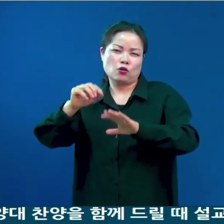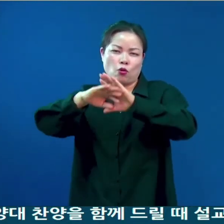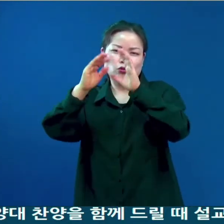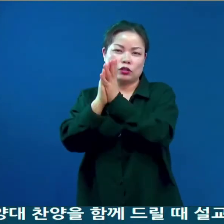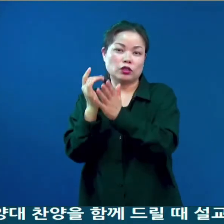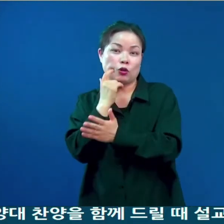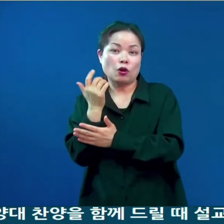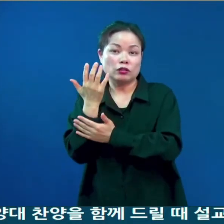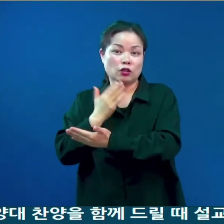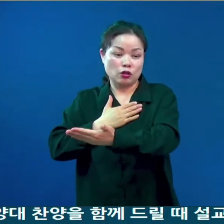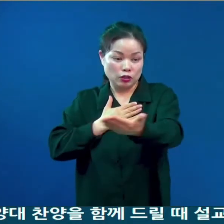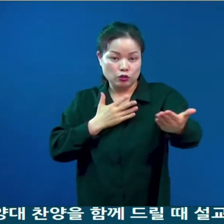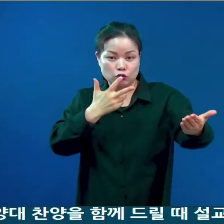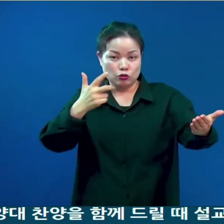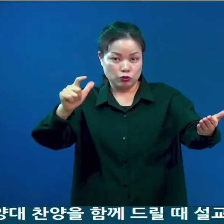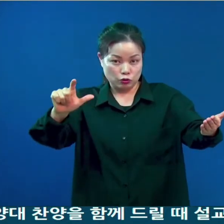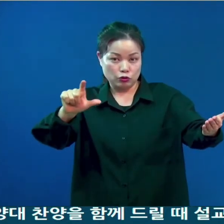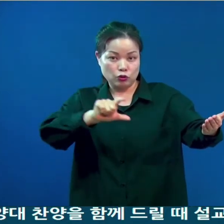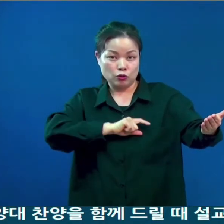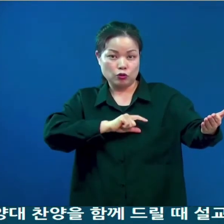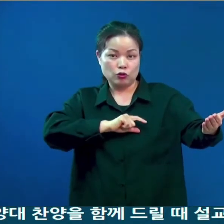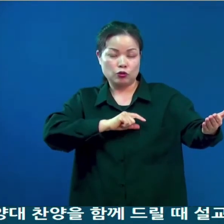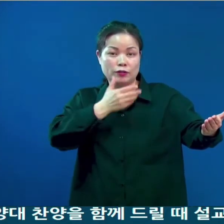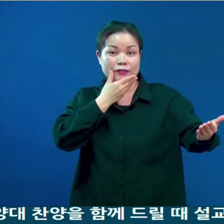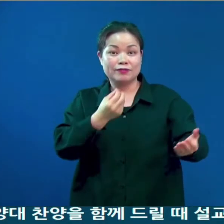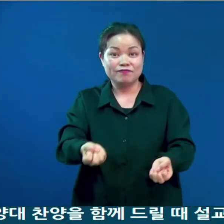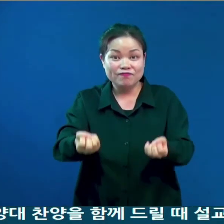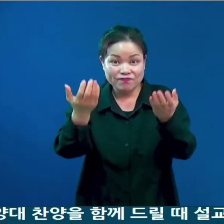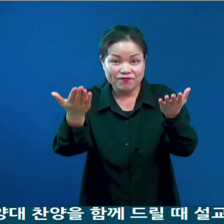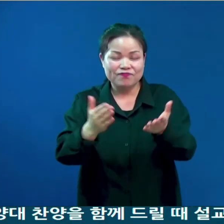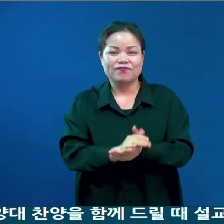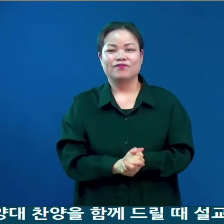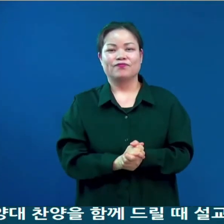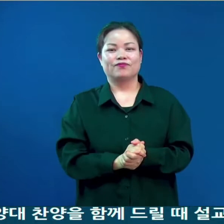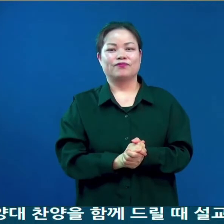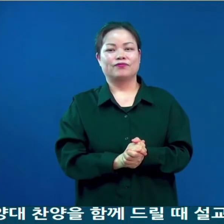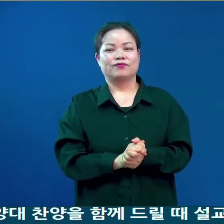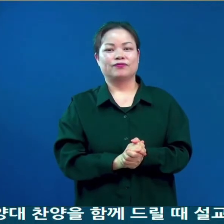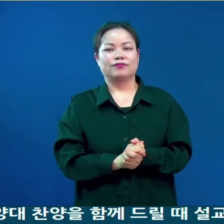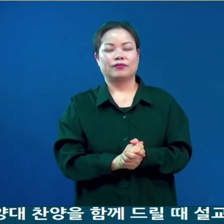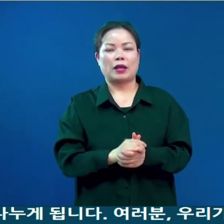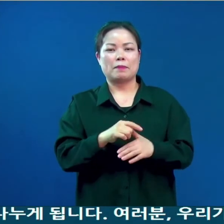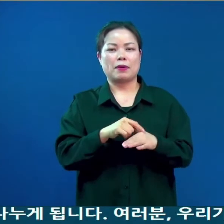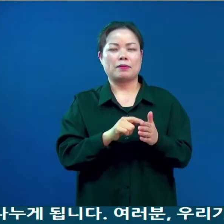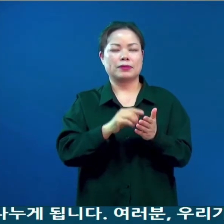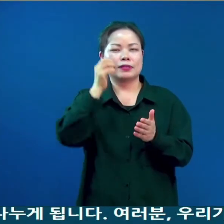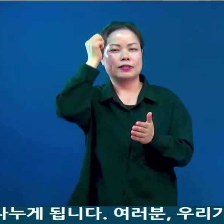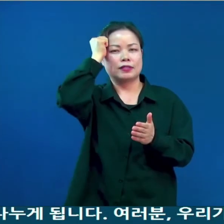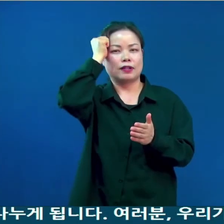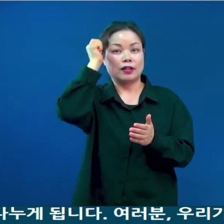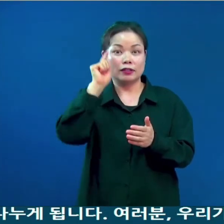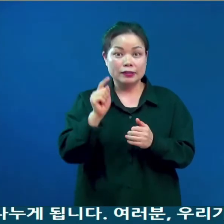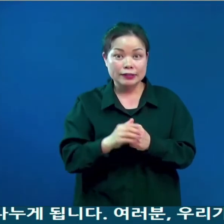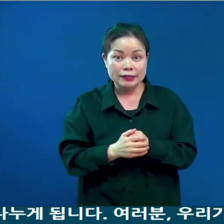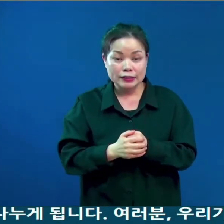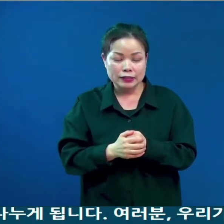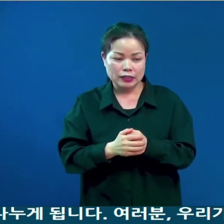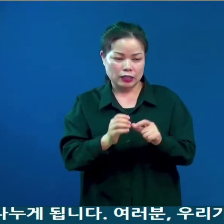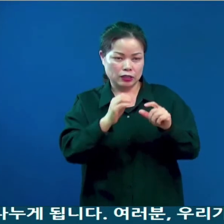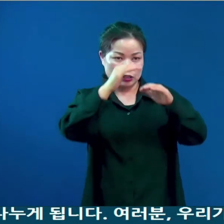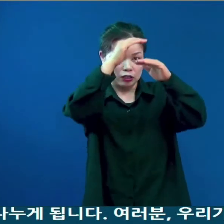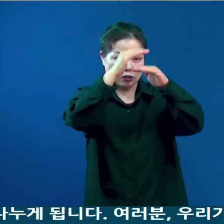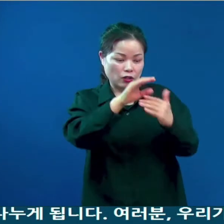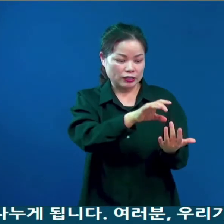저와 여러분 되시기를 주님의 이름으로 축복합니다. 다음으로 우리가 마음에 담아야 될 내용이 있습니다. 사실 이